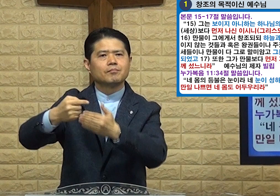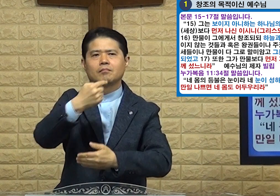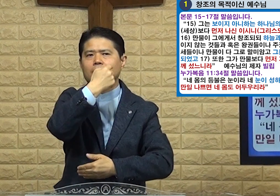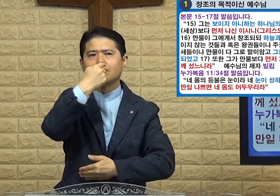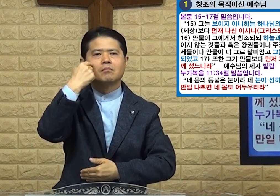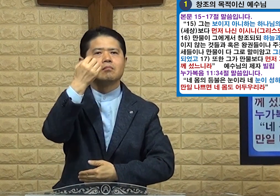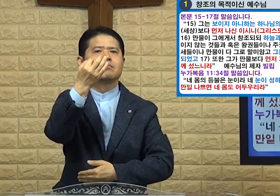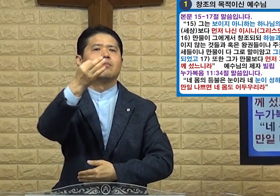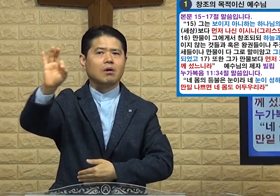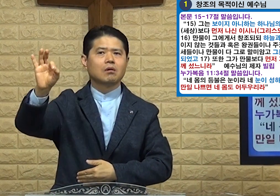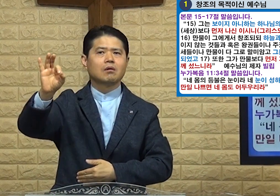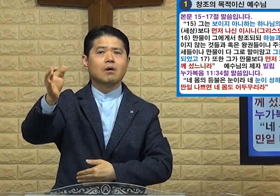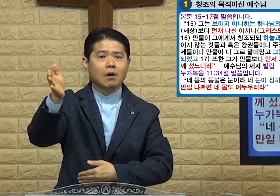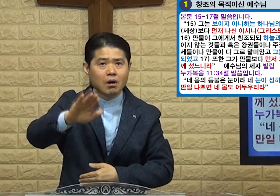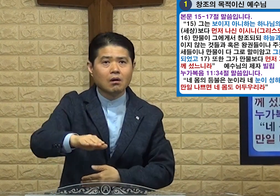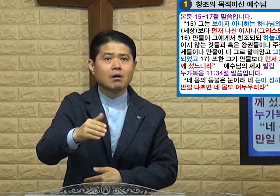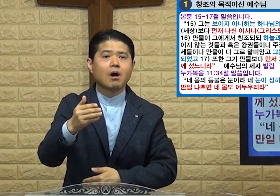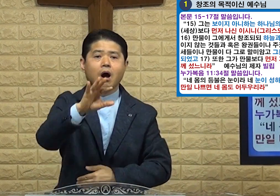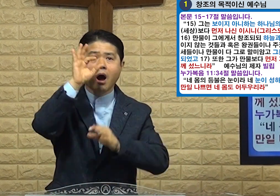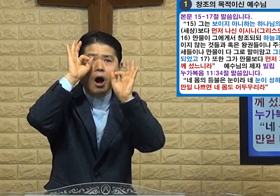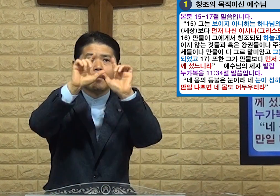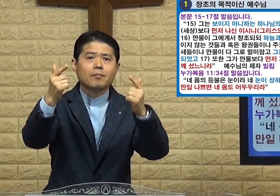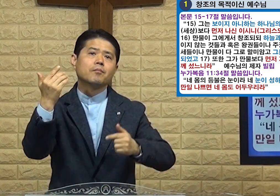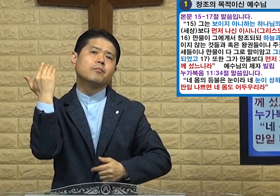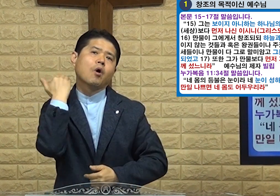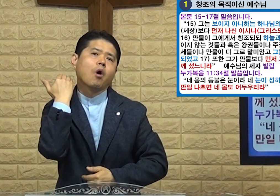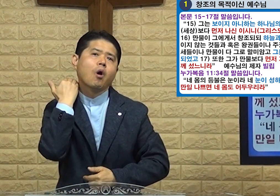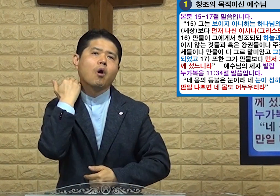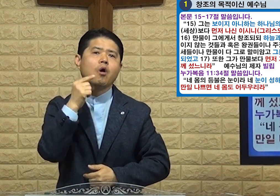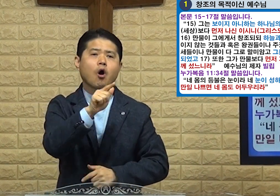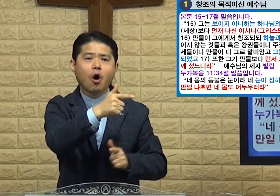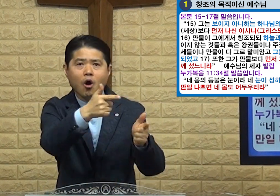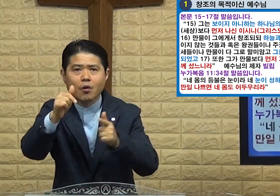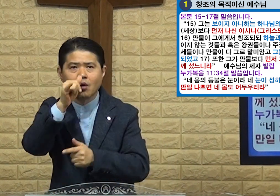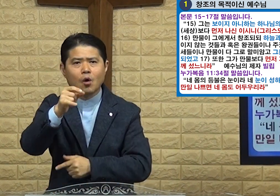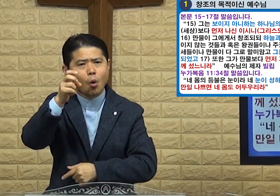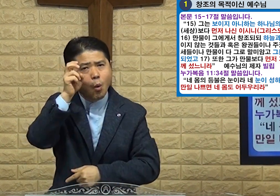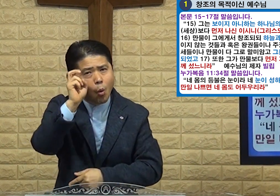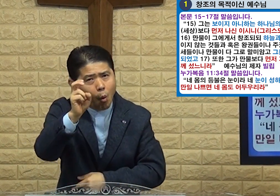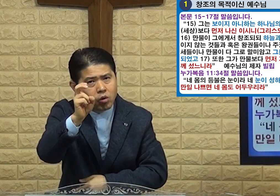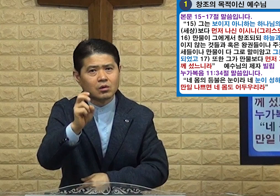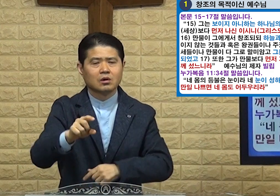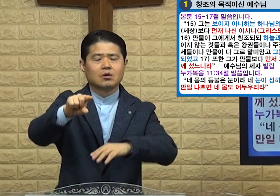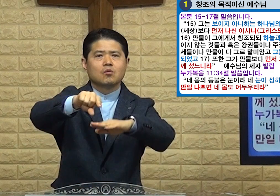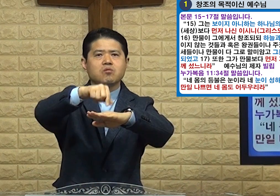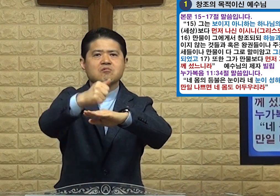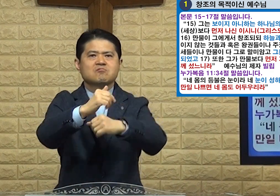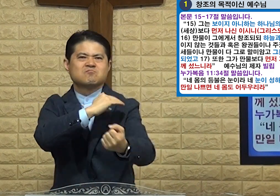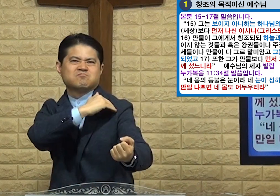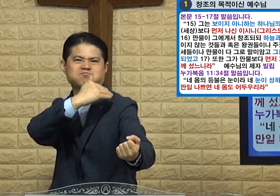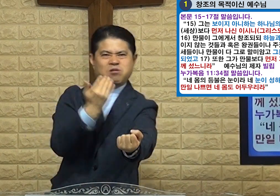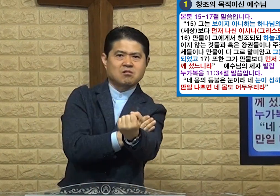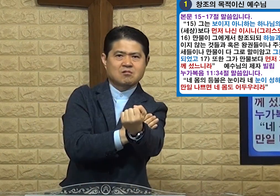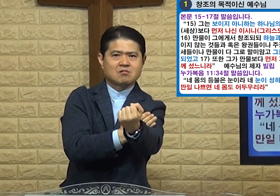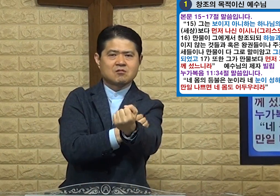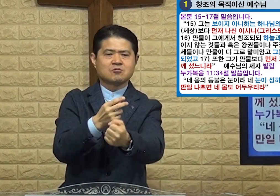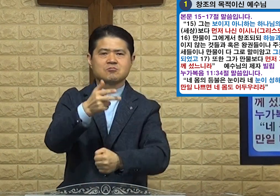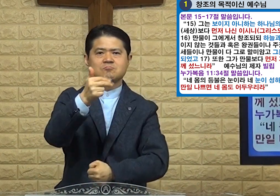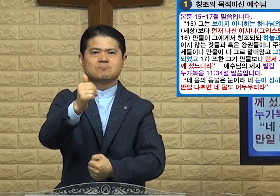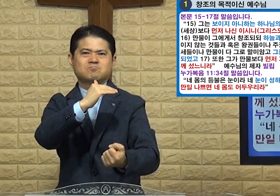바랍니다. 하나님께서 우리가 볼 수 있도록 지으셨고 그것이 보이지 않는다면 혹시나 왕권들이나